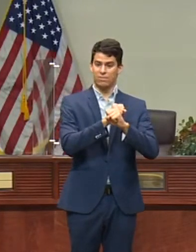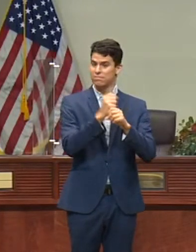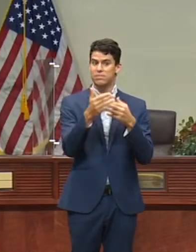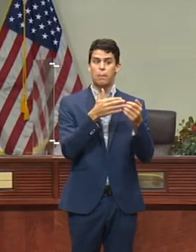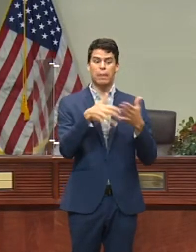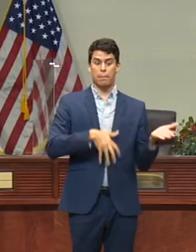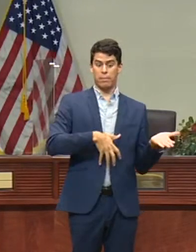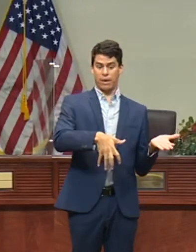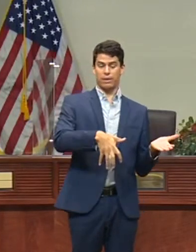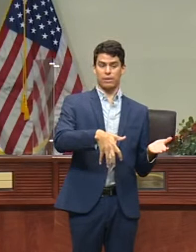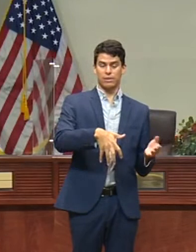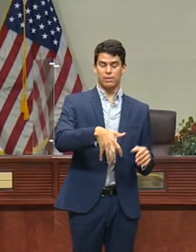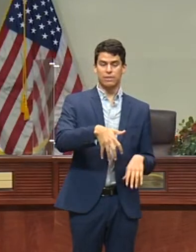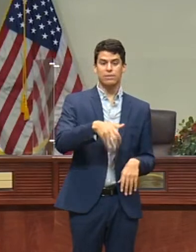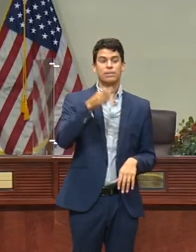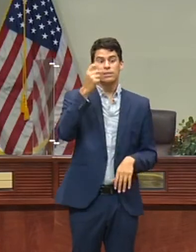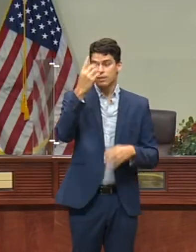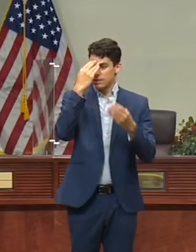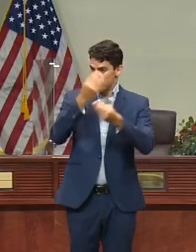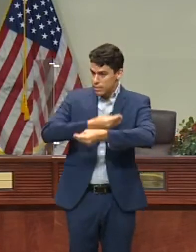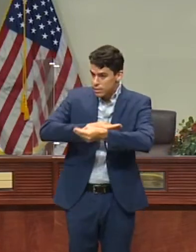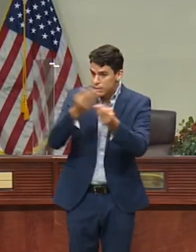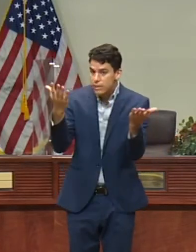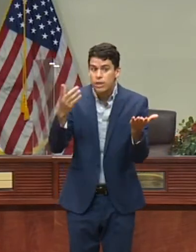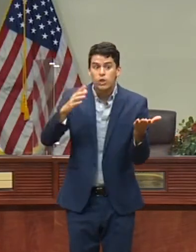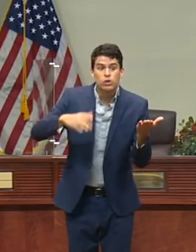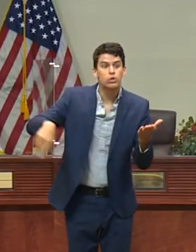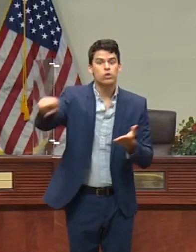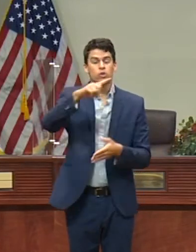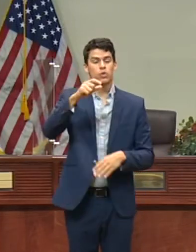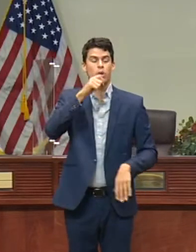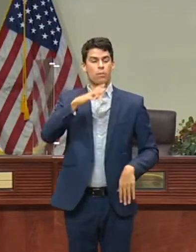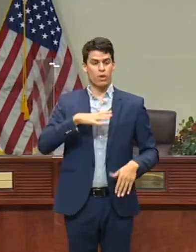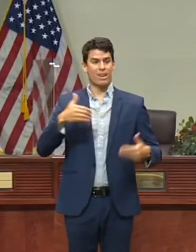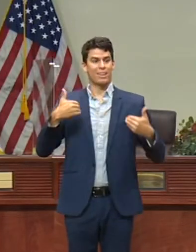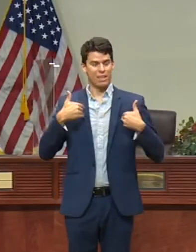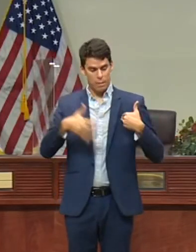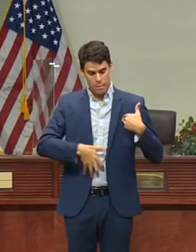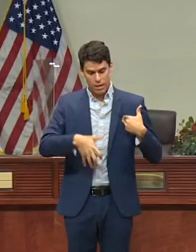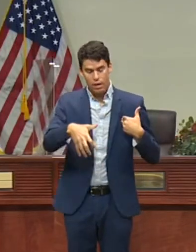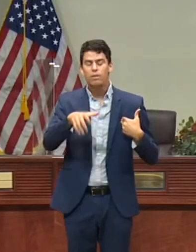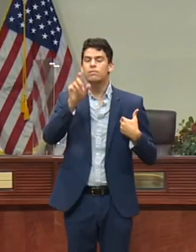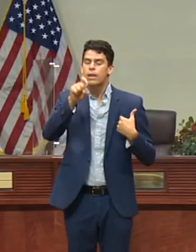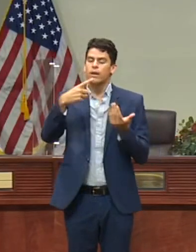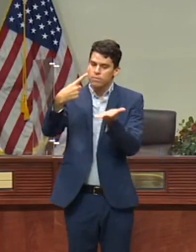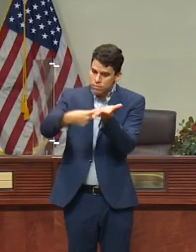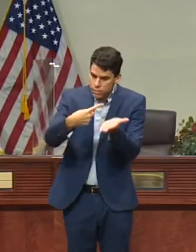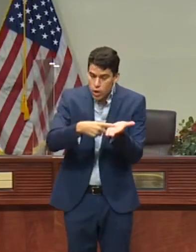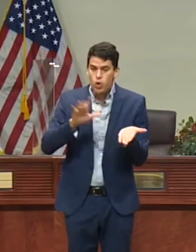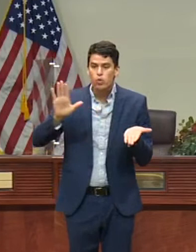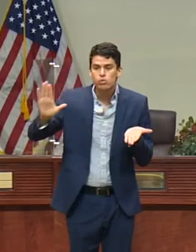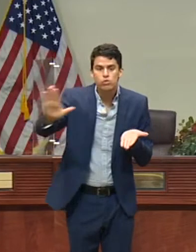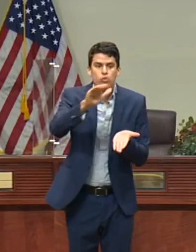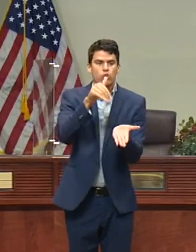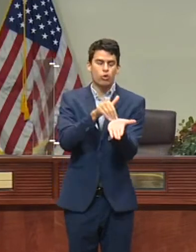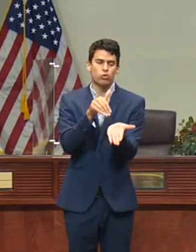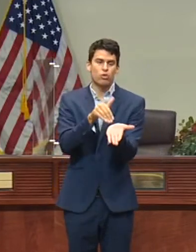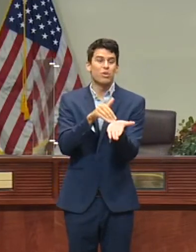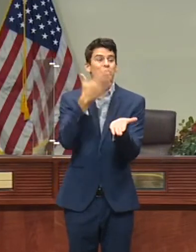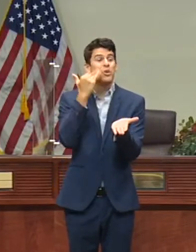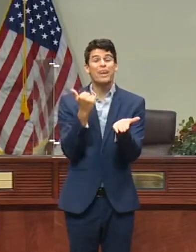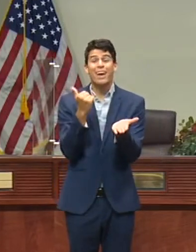y queremos decirle a todas las mujeres embarazadas que tengan esta discusión con sus médicos, porque todos los casos son